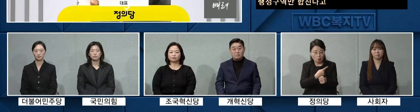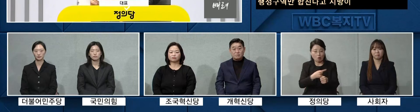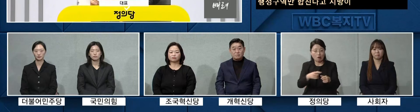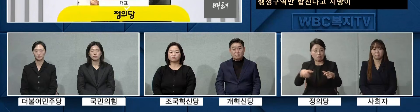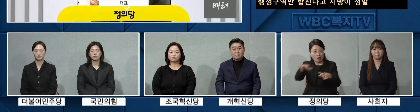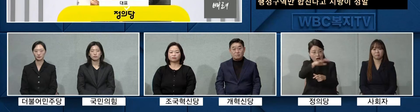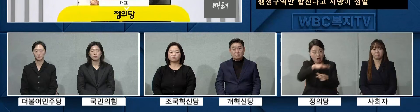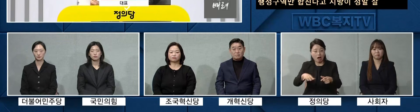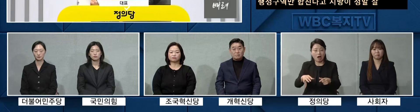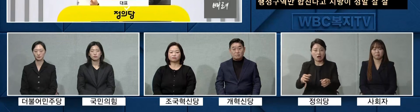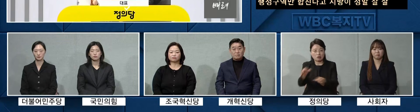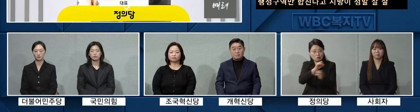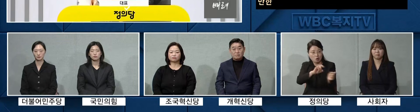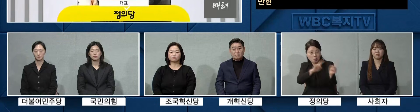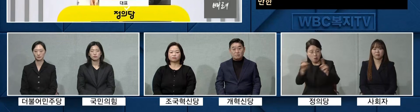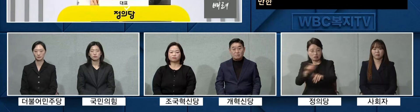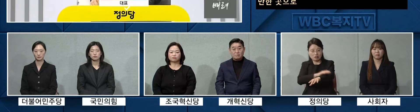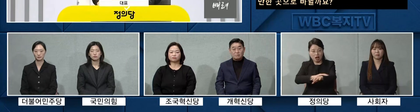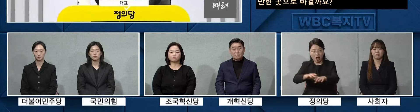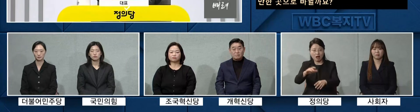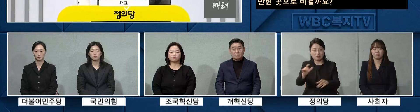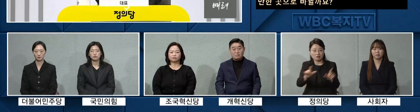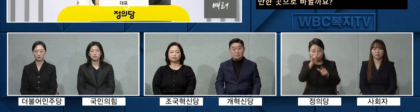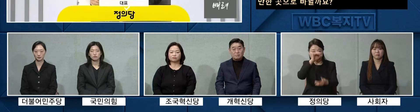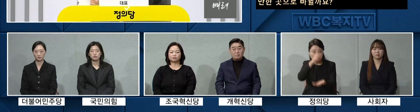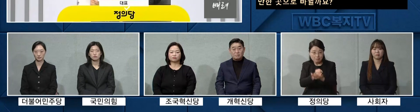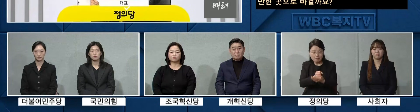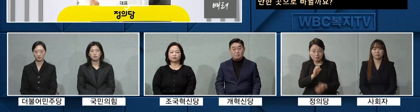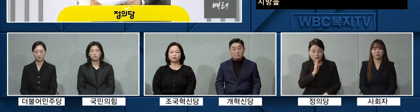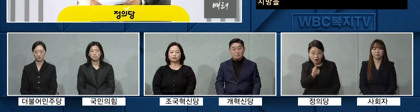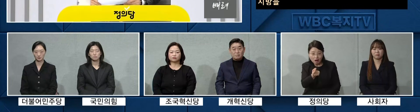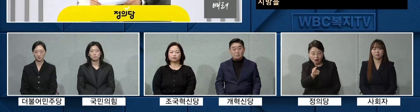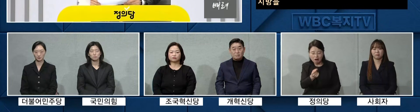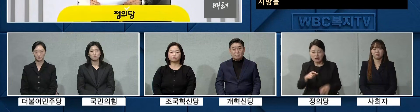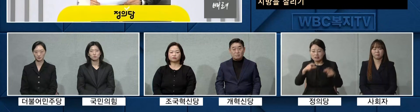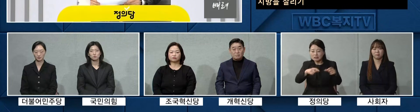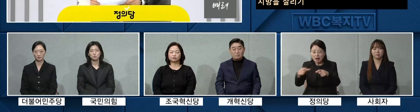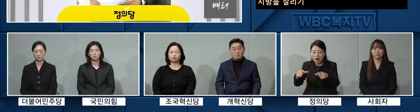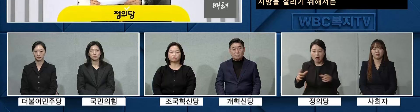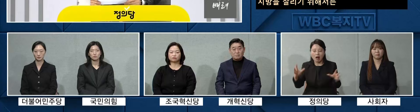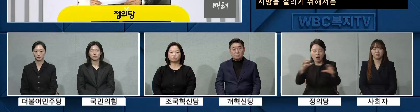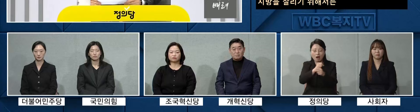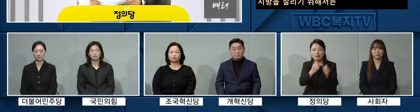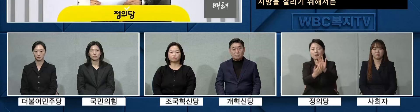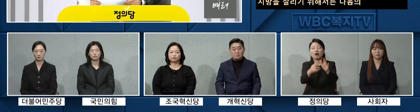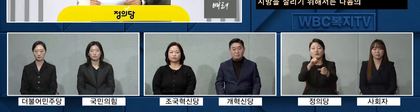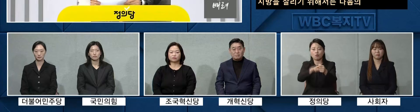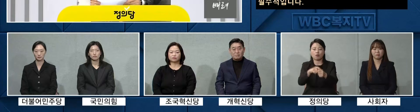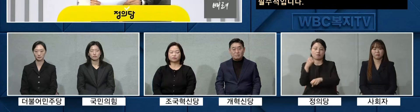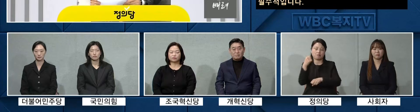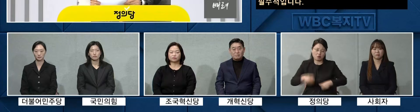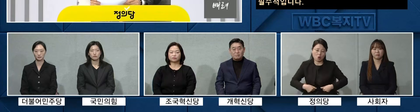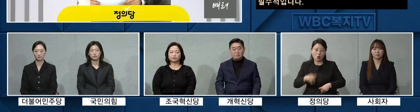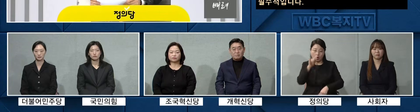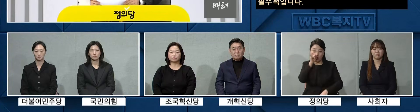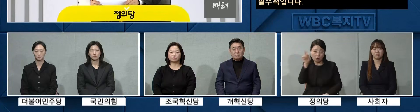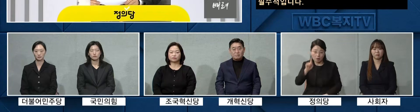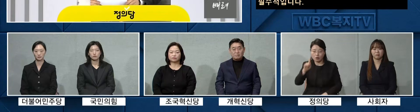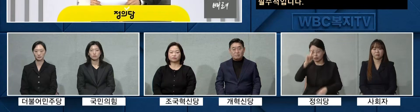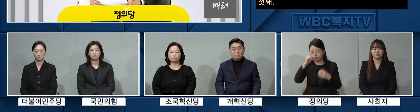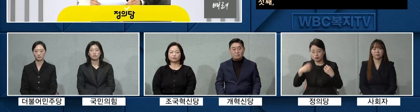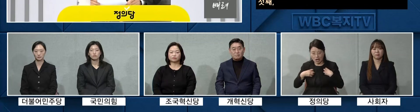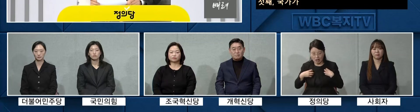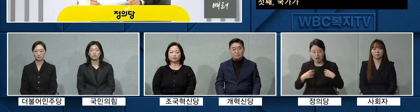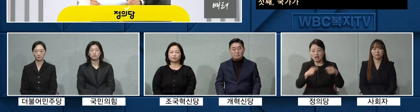곳으로 바뀔까요? 지방을 살리기 위해서는 다음의 조건이 필수적입니다. 첫째, 국가가 지역 간 격차를